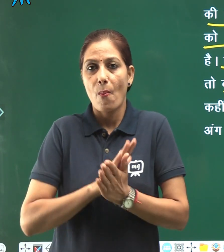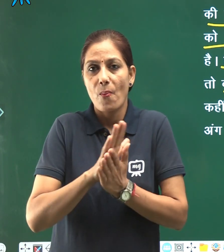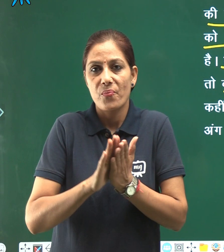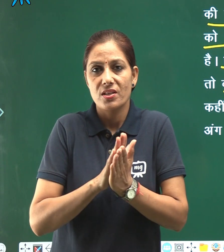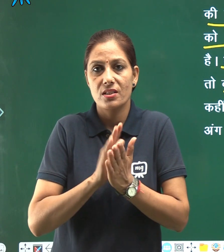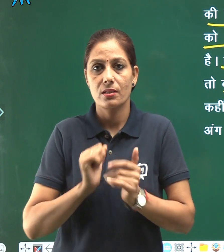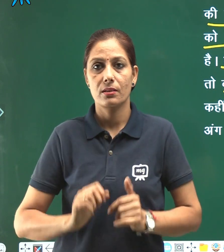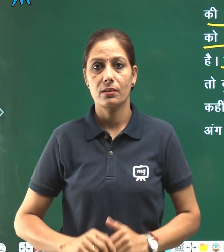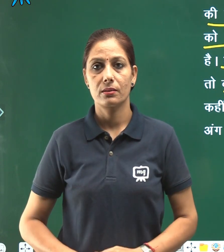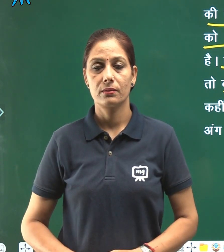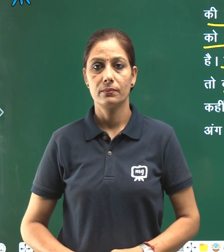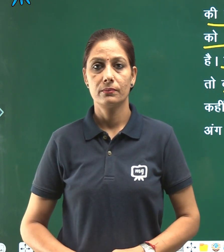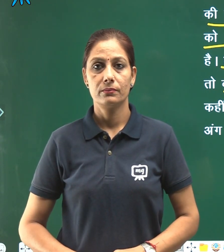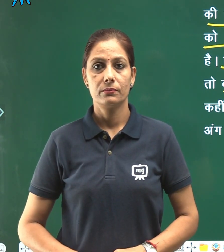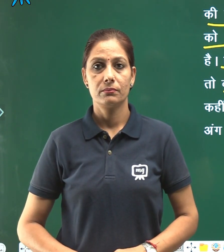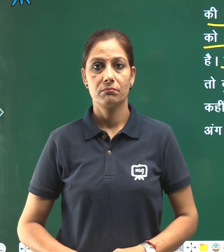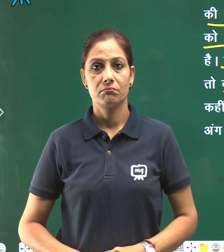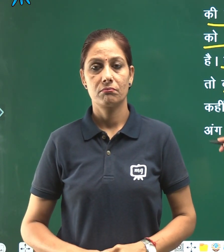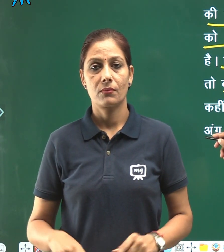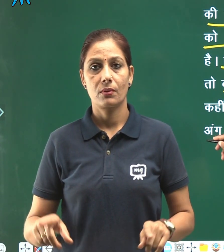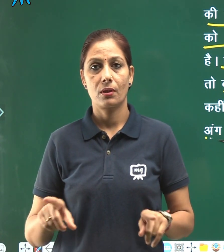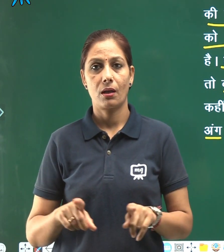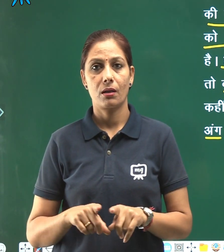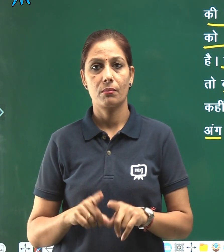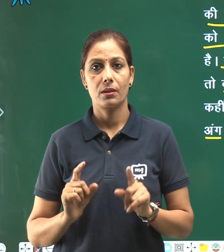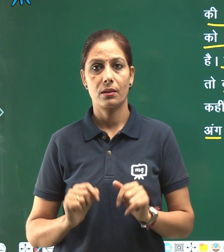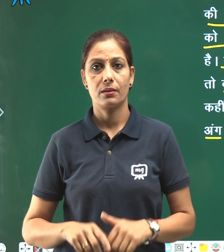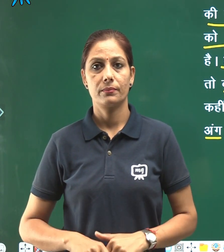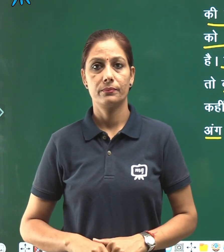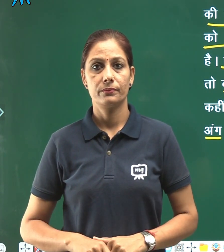भ्रष्टाचार का अंग बन रहे हैं।